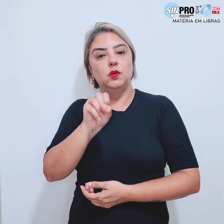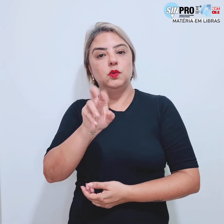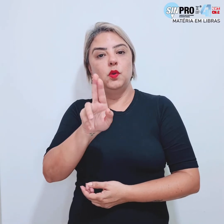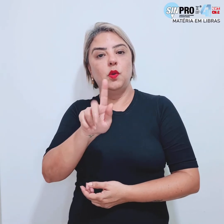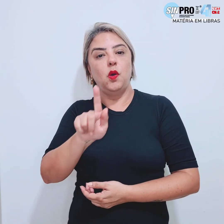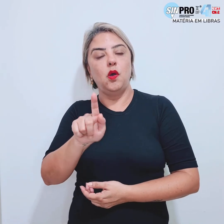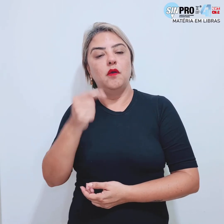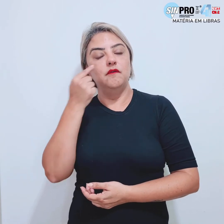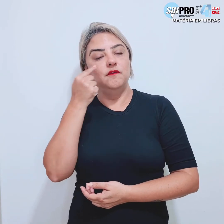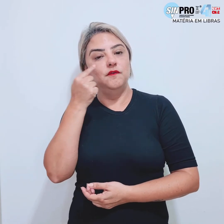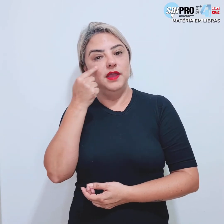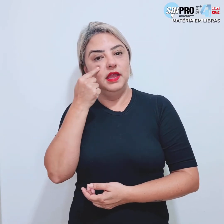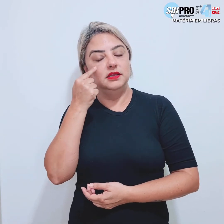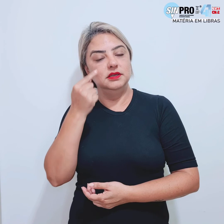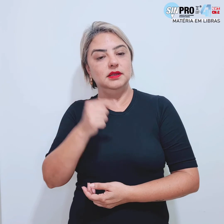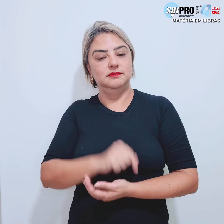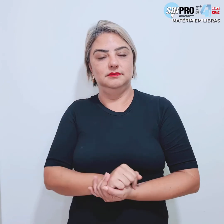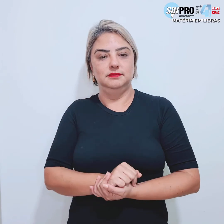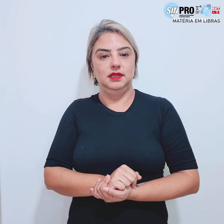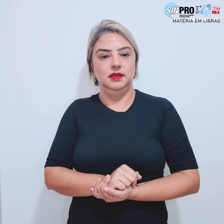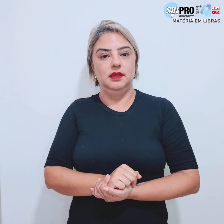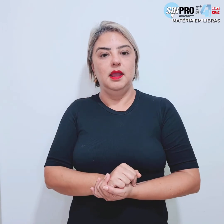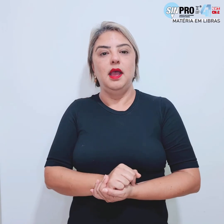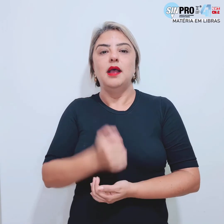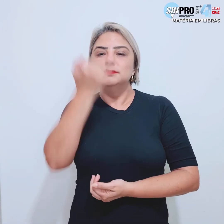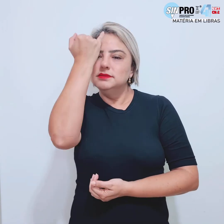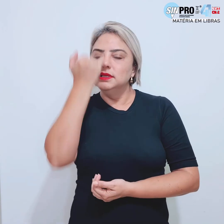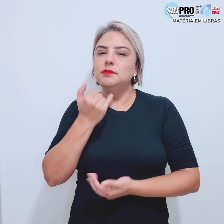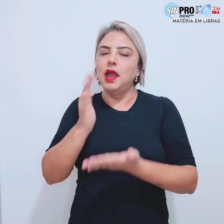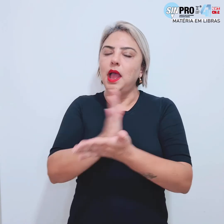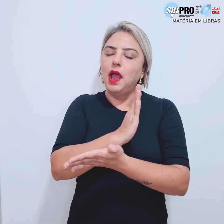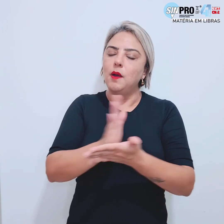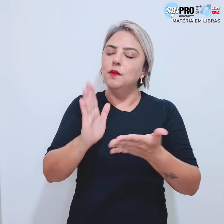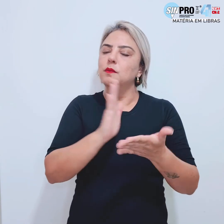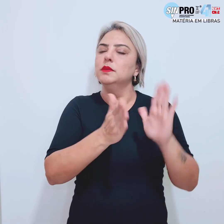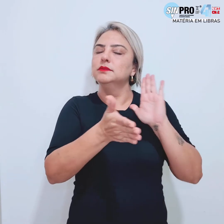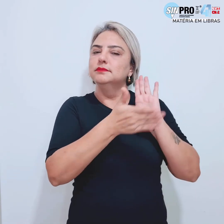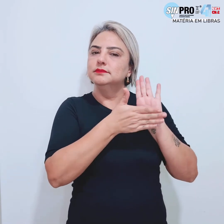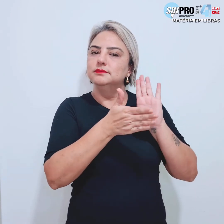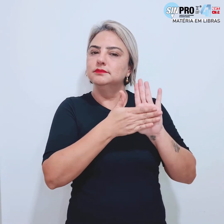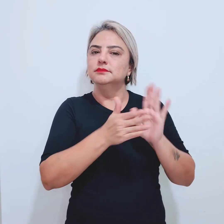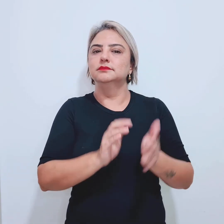dfvacinado.org. Confira a seguir as imagens de algumas campanhas.